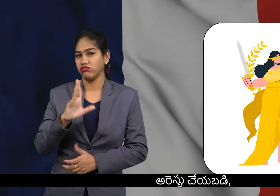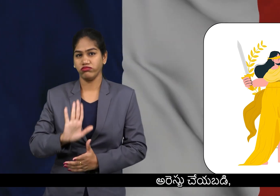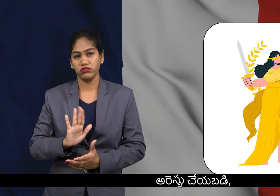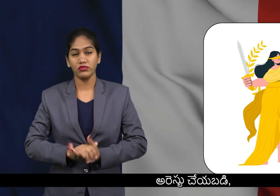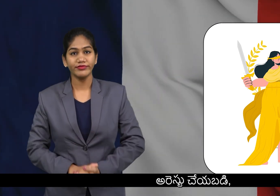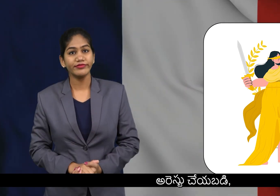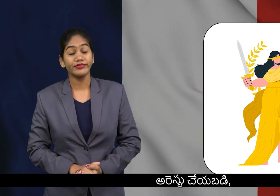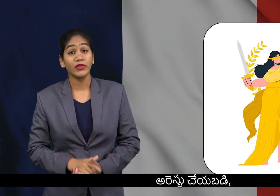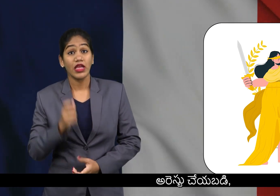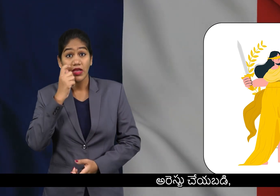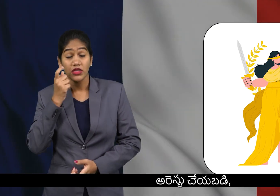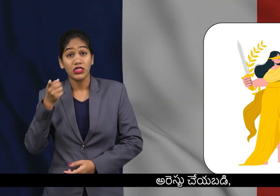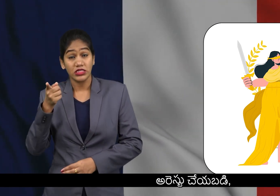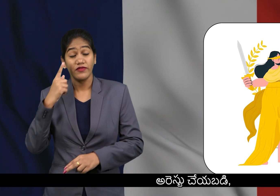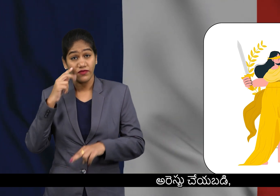అరెస్ట్ చేయబడి